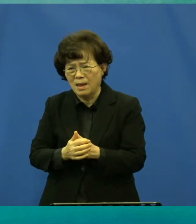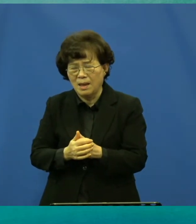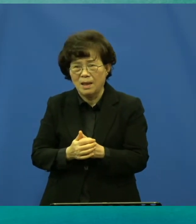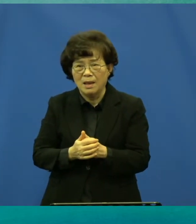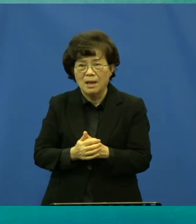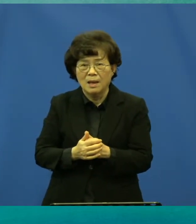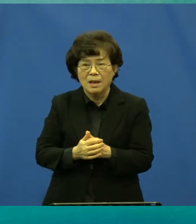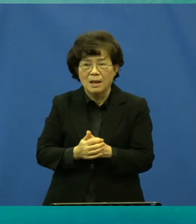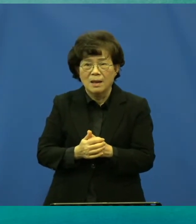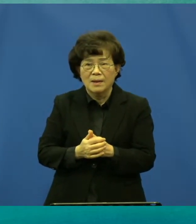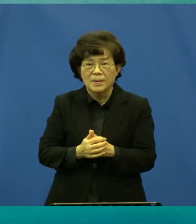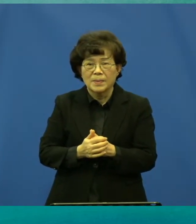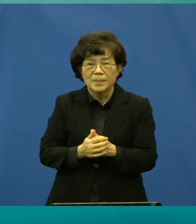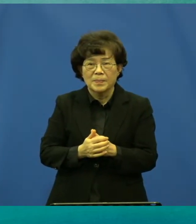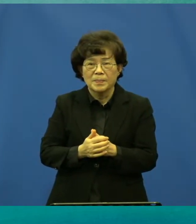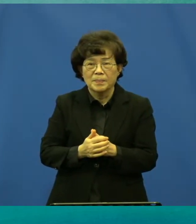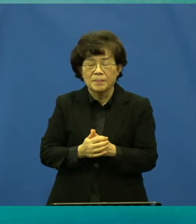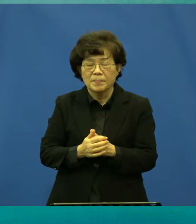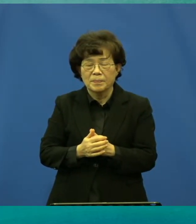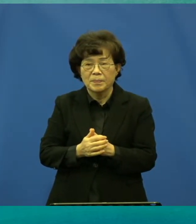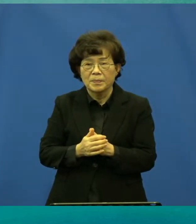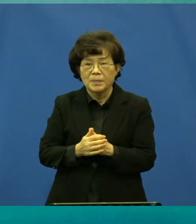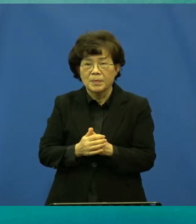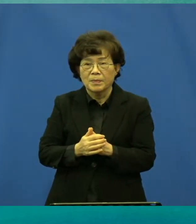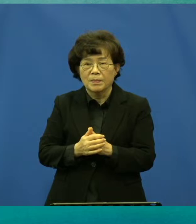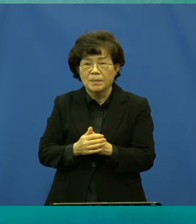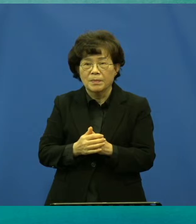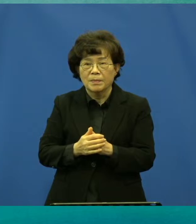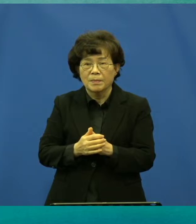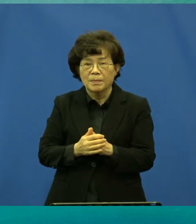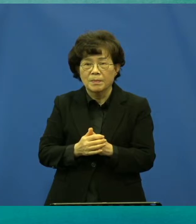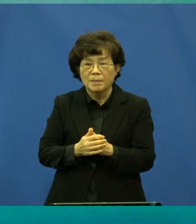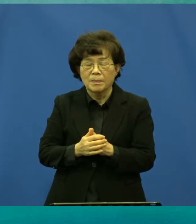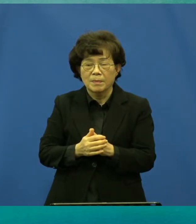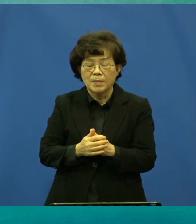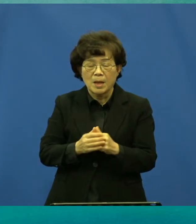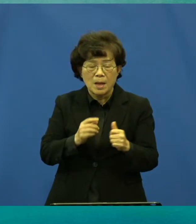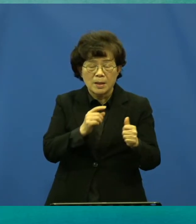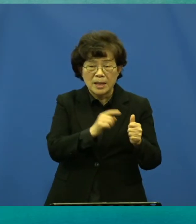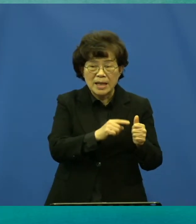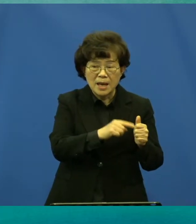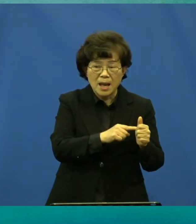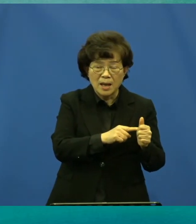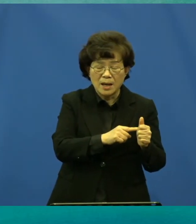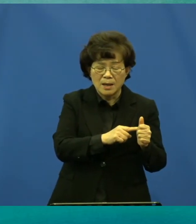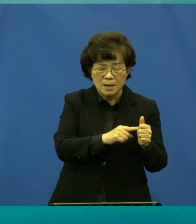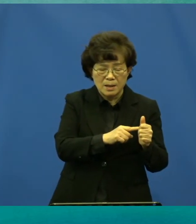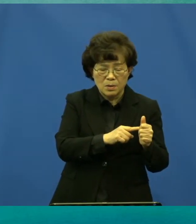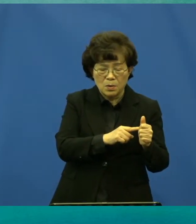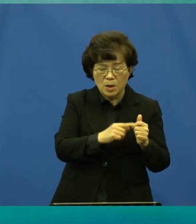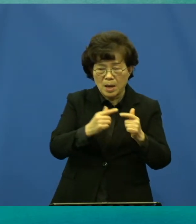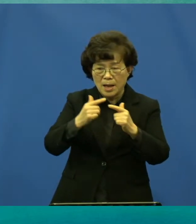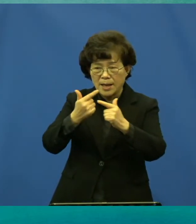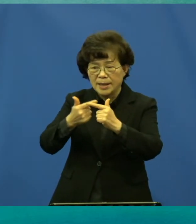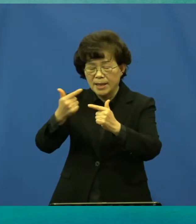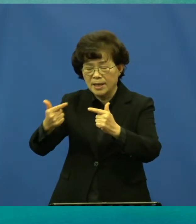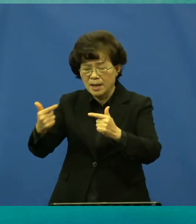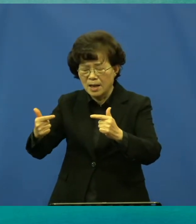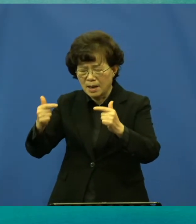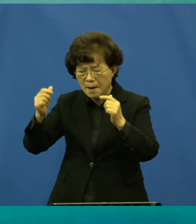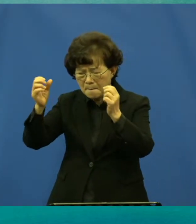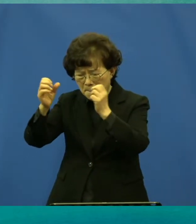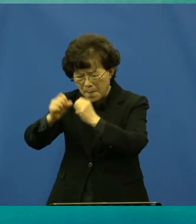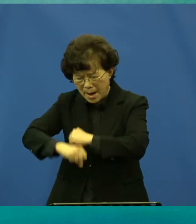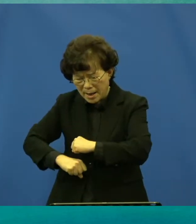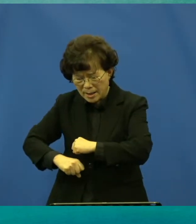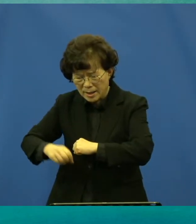어느 한쪽으로 경도가 되면 그 고집은 아무도 꺾지 못합니다. 이 쇠뇌가 무서운 거예요.